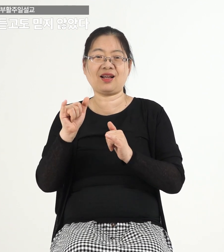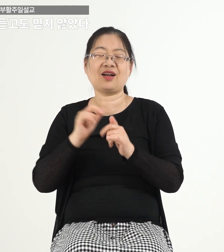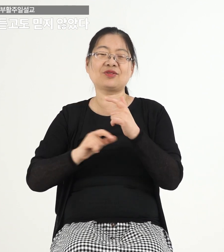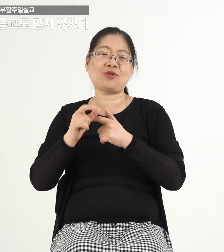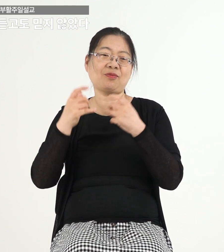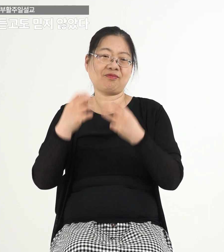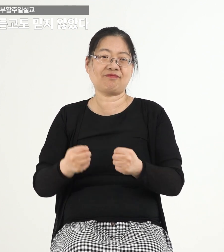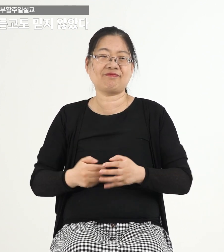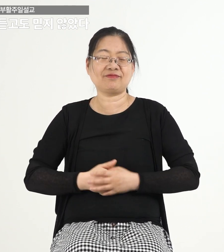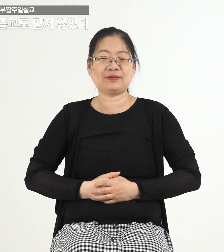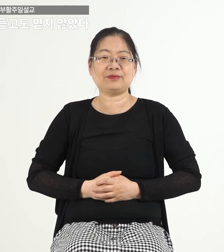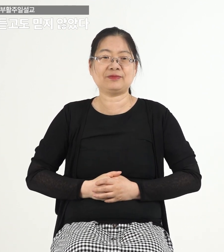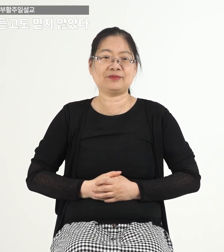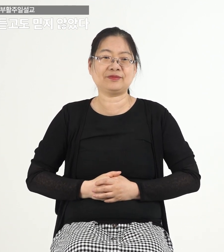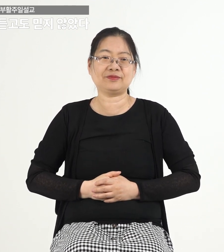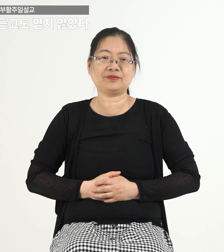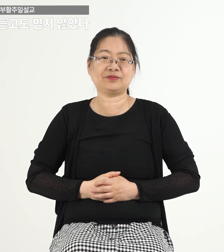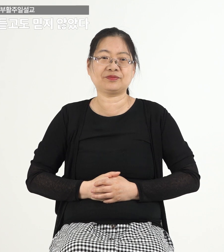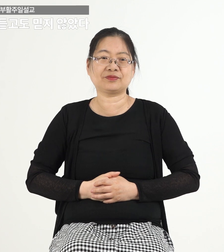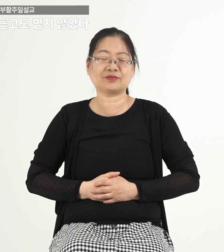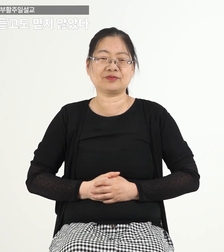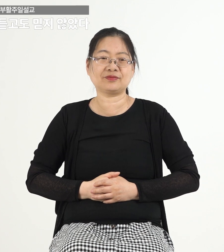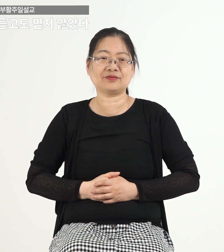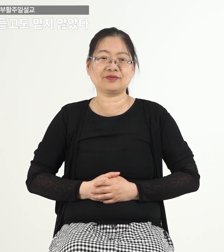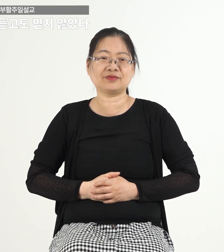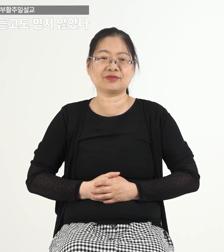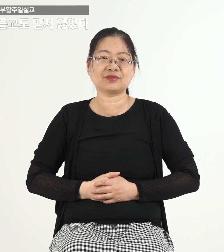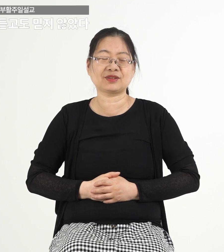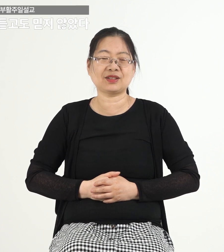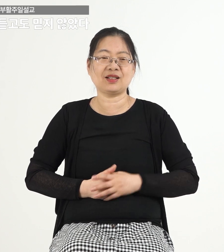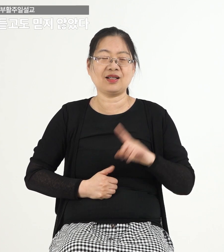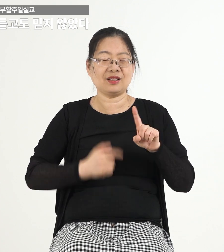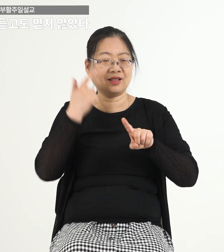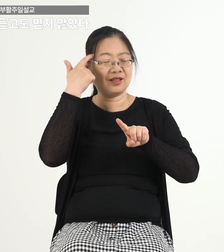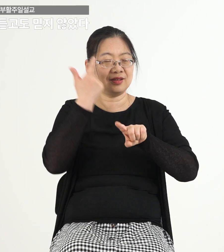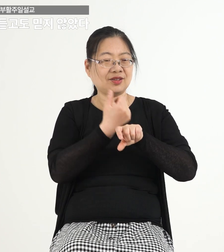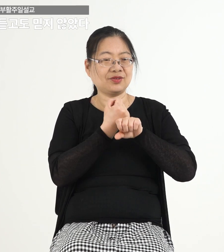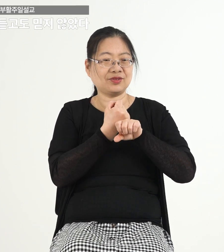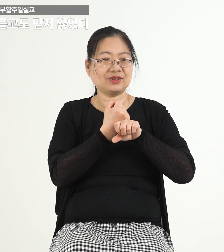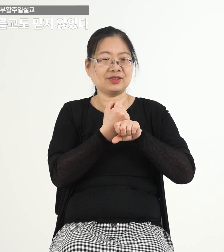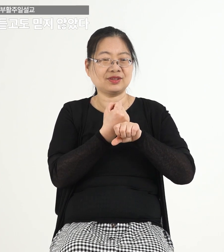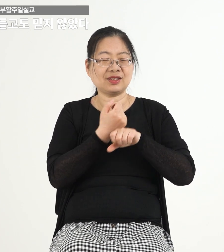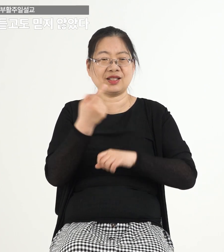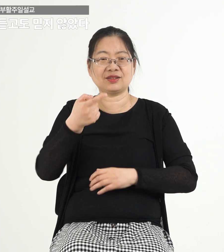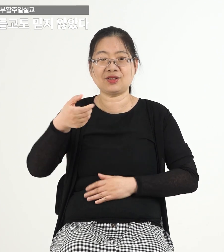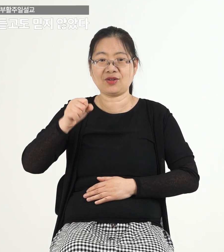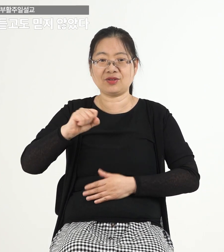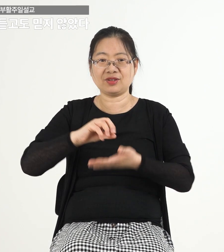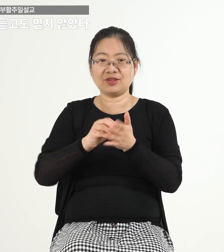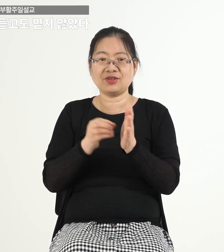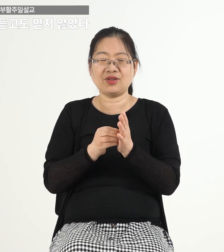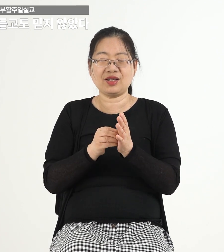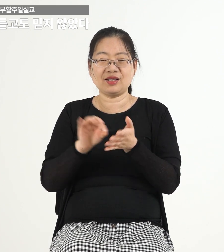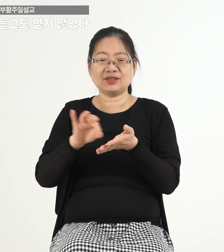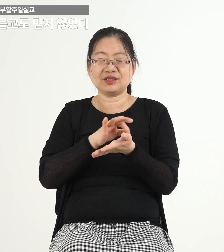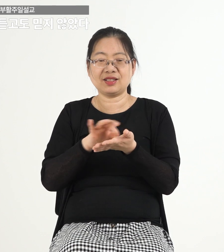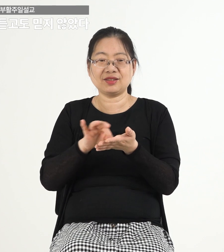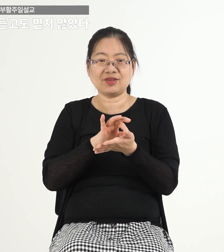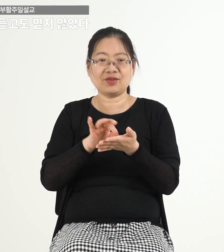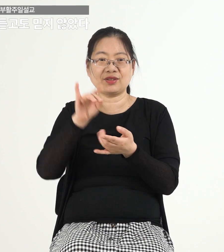많이 나온다는 거예요. 그러면 한 연구원이 거의 1천억에 가까운 재정